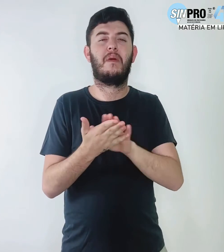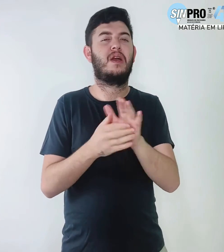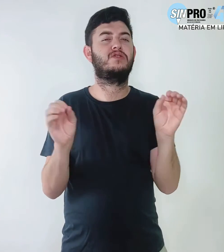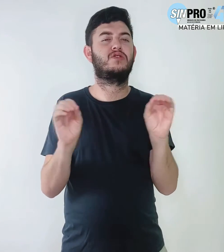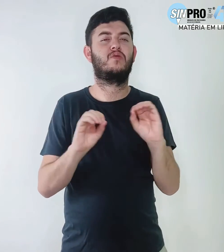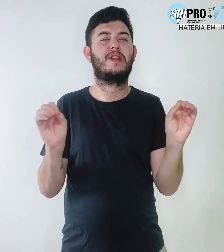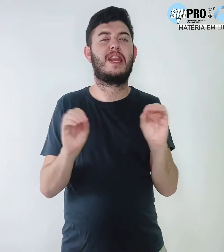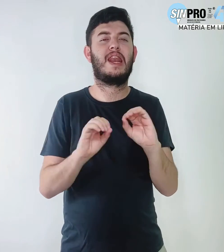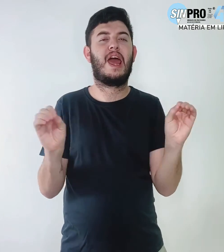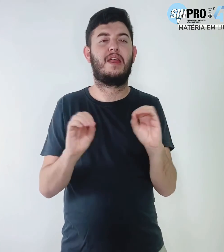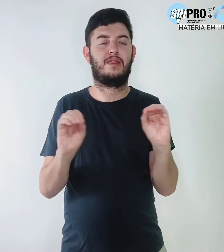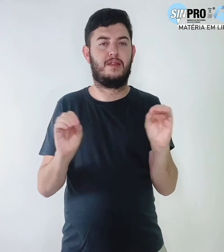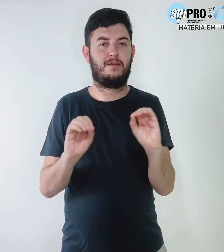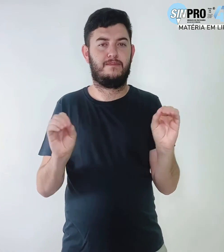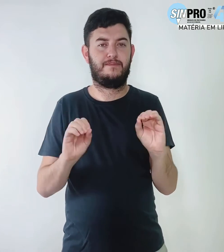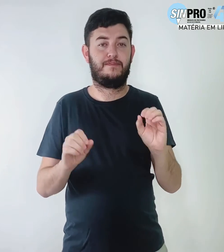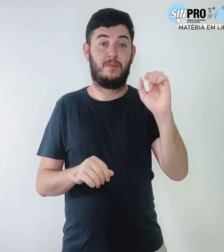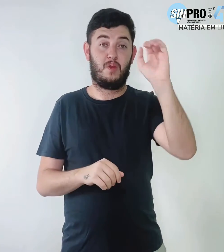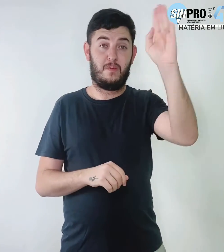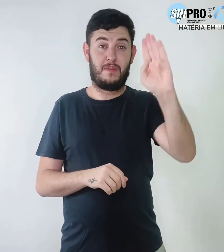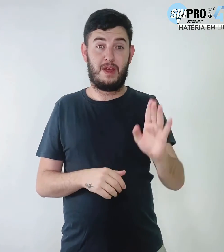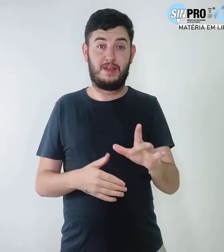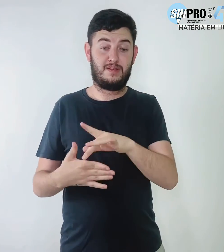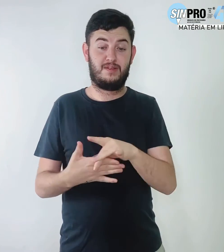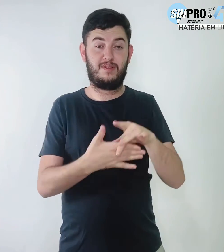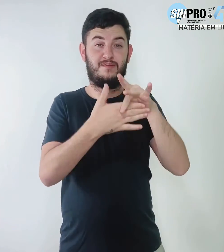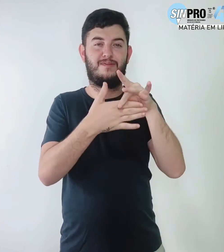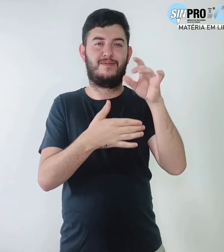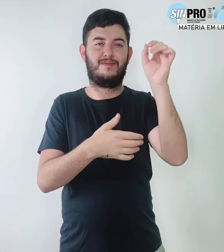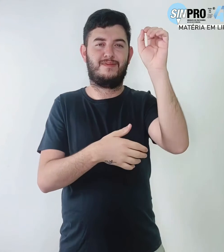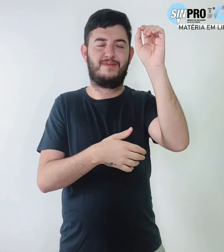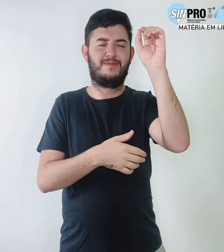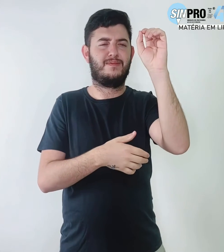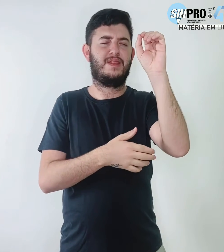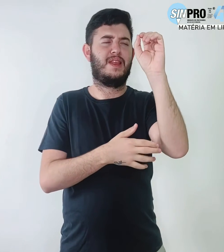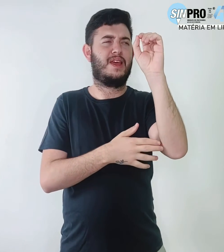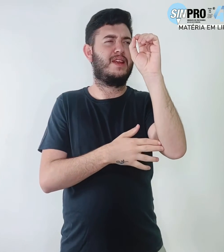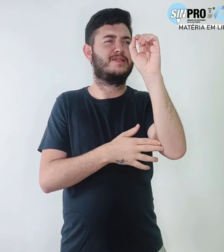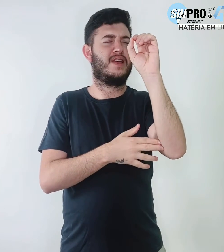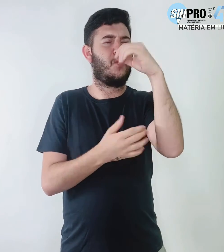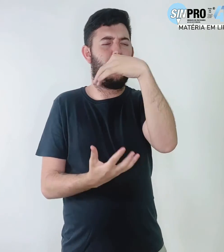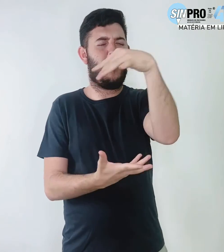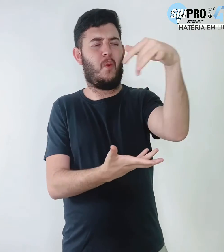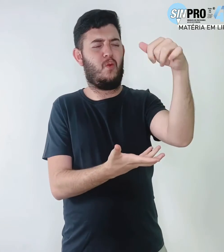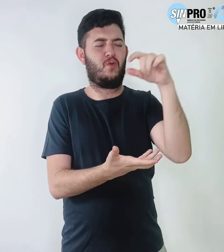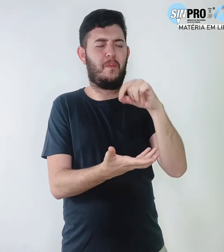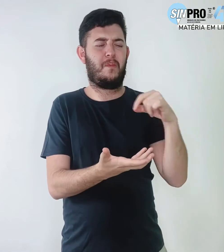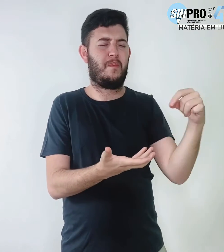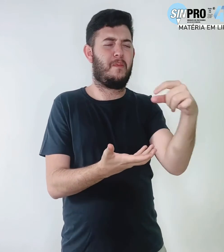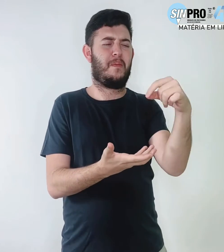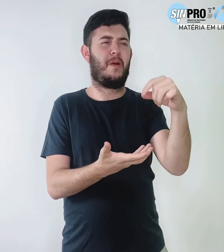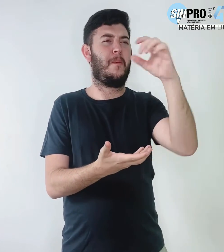O Brasil, por sua vez, tornou-se liderança no planeta, em mortes e contaminações